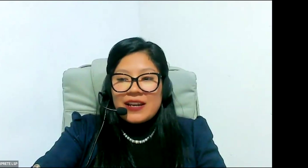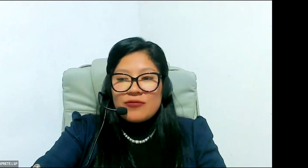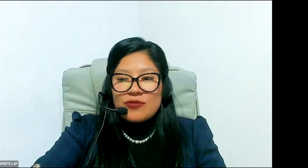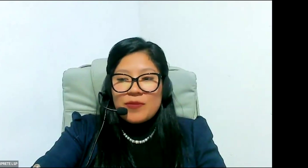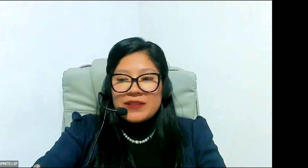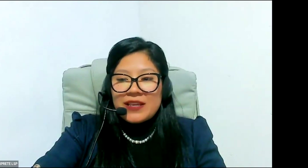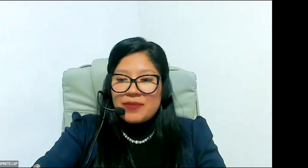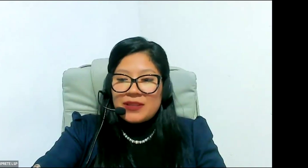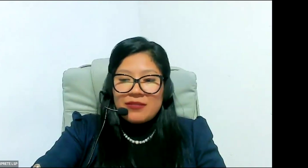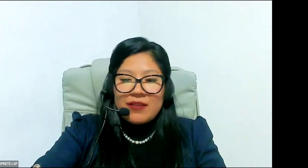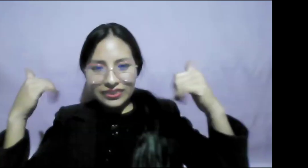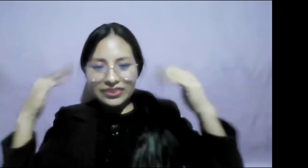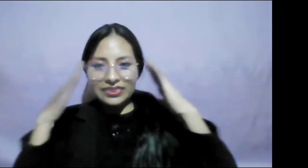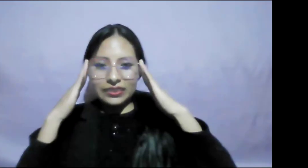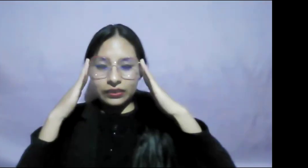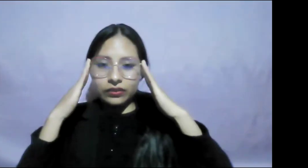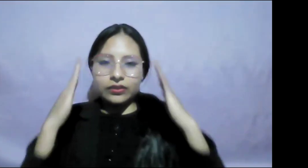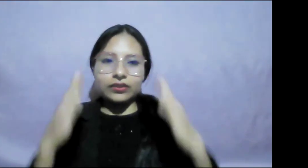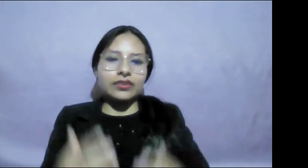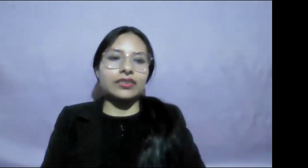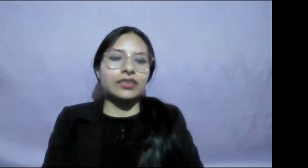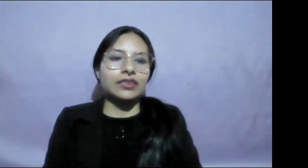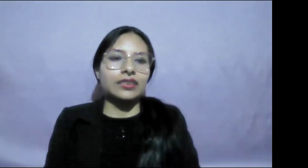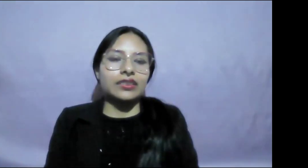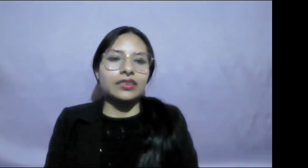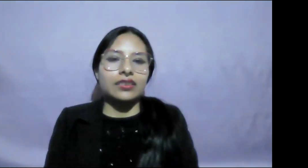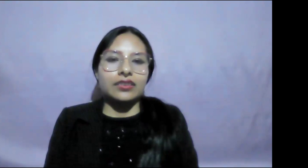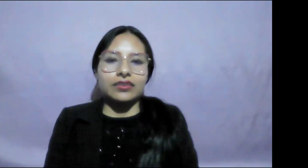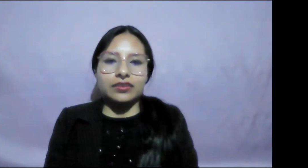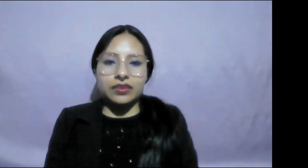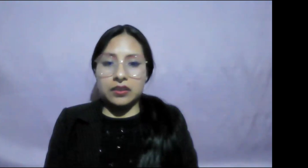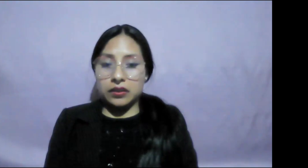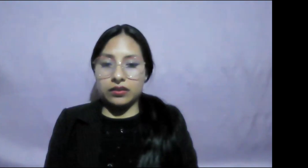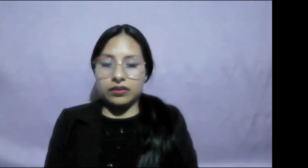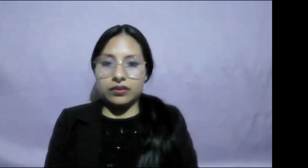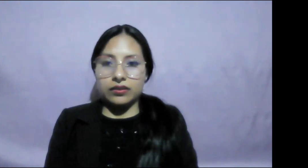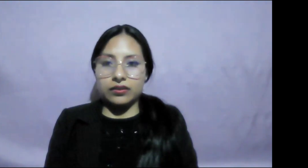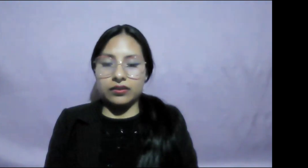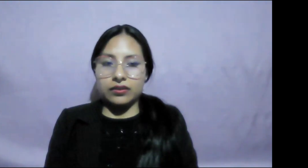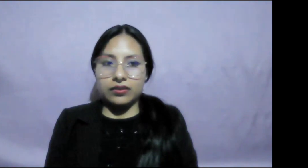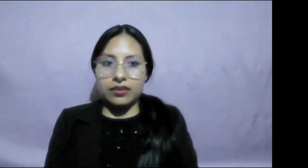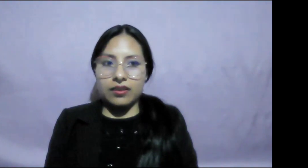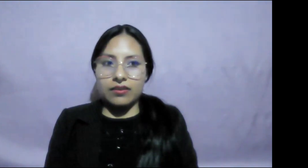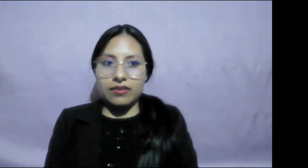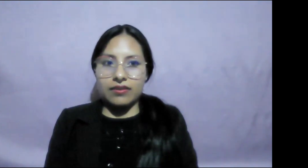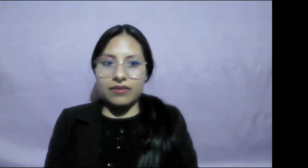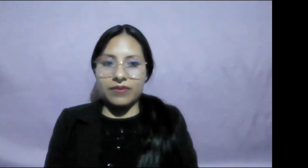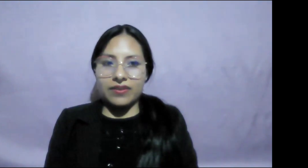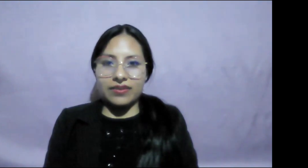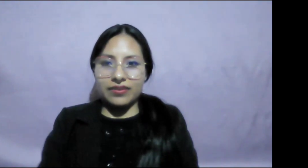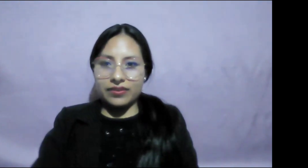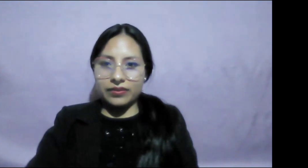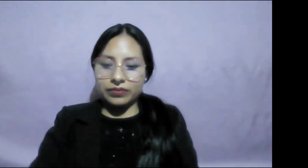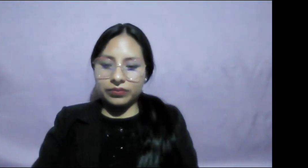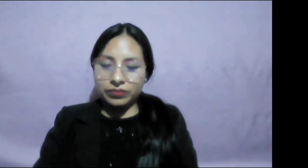deberían de crear un grupo para seguir aprendiendo Okay ustedes pueden hacerlo yo no puedo crearlo pero ustedes pueden seguir haciéndolo chicos